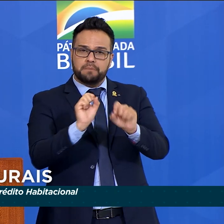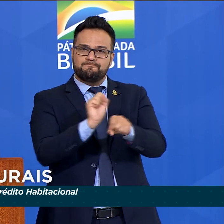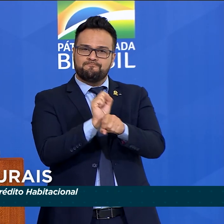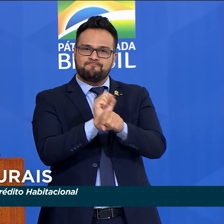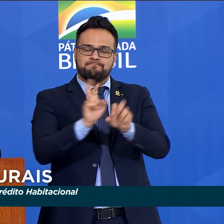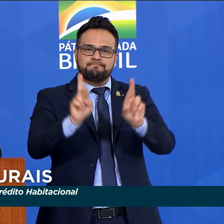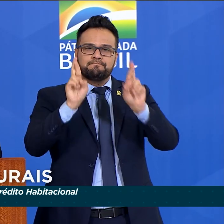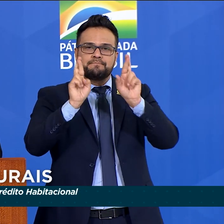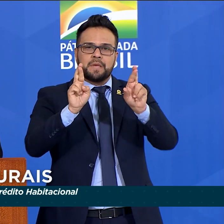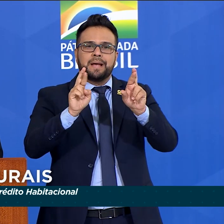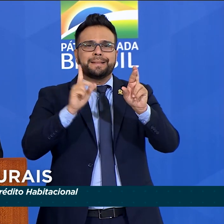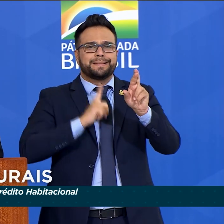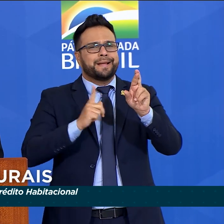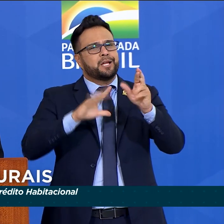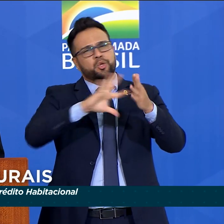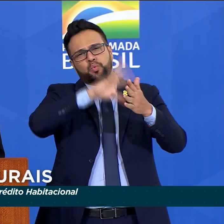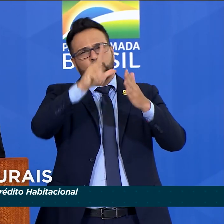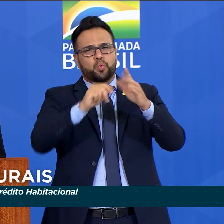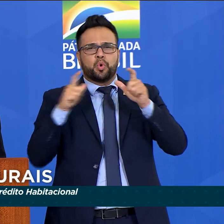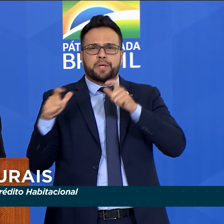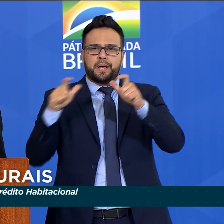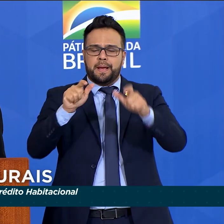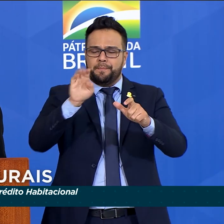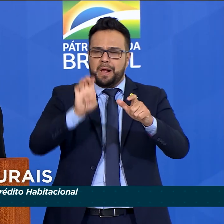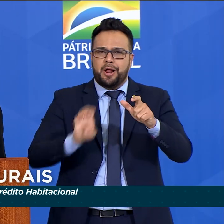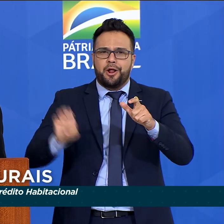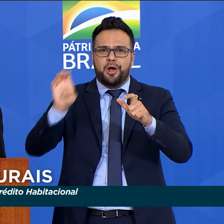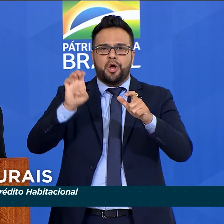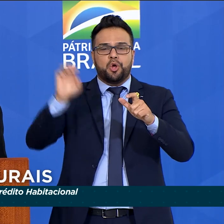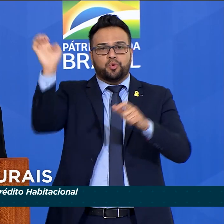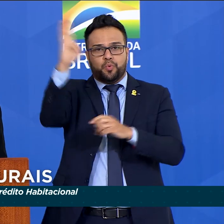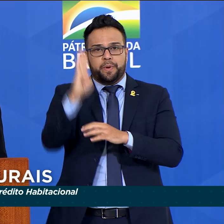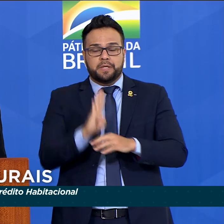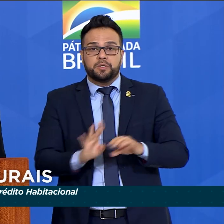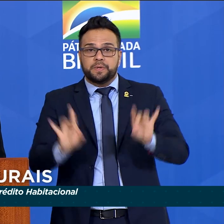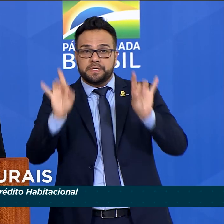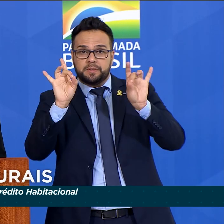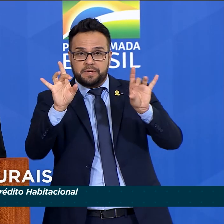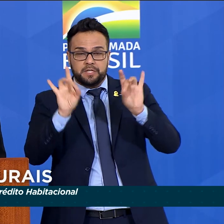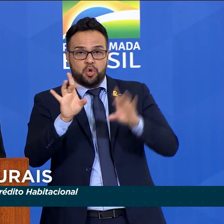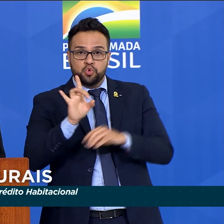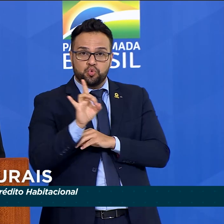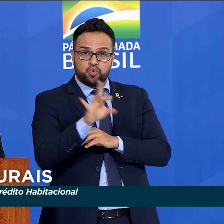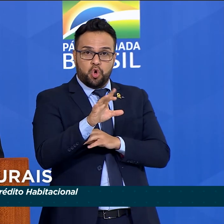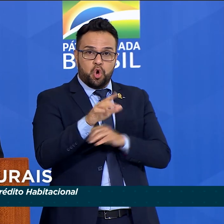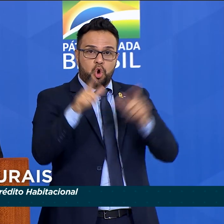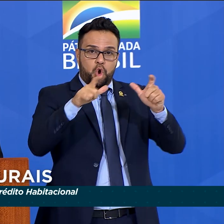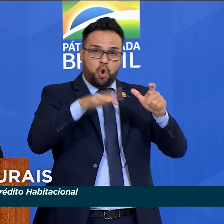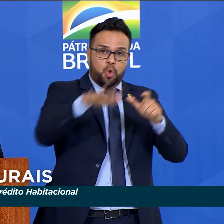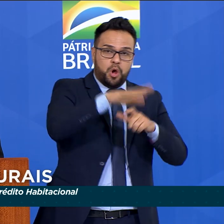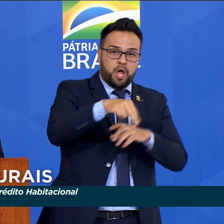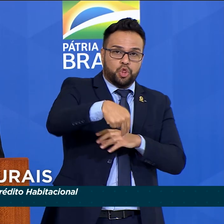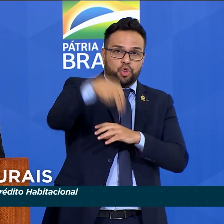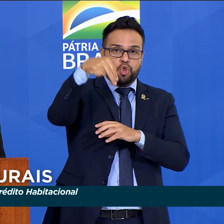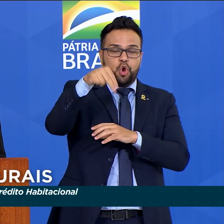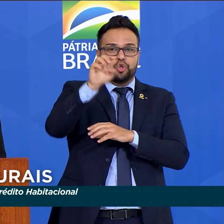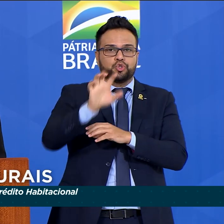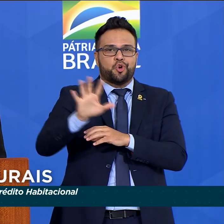a gente tem espalhada em todas as regiões do país, em especial, mas não apenas, na região norte e